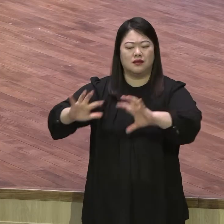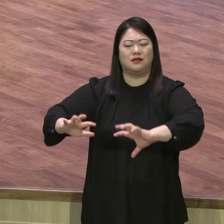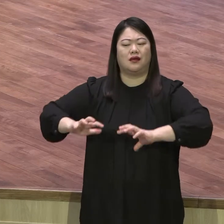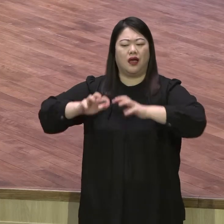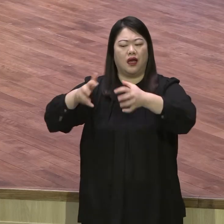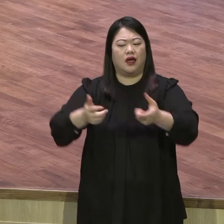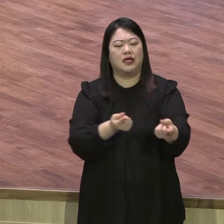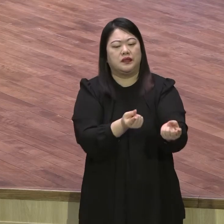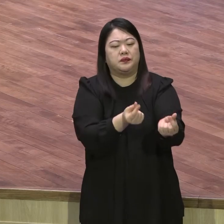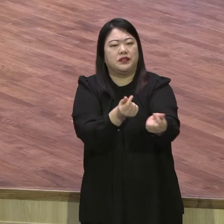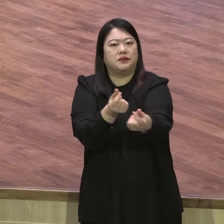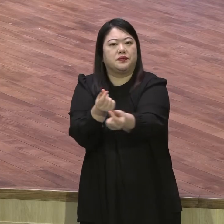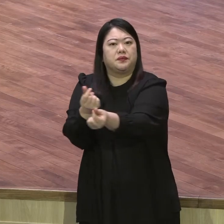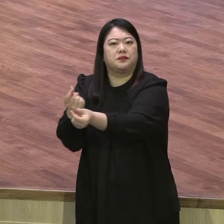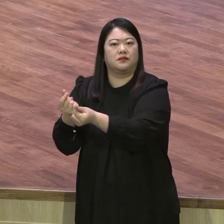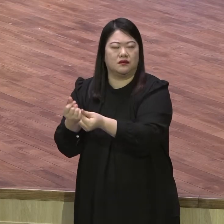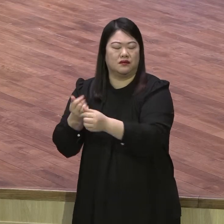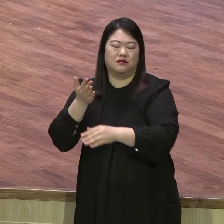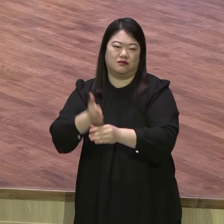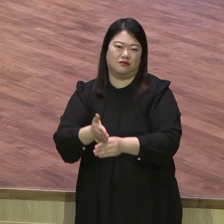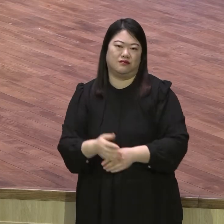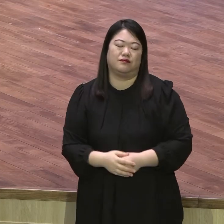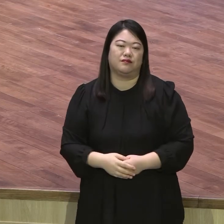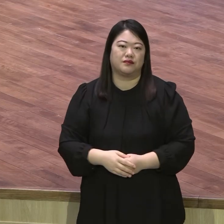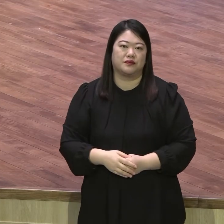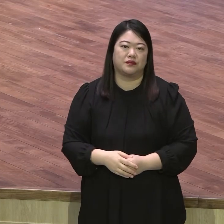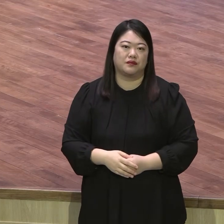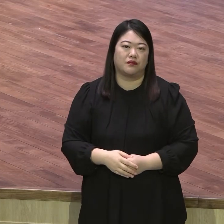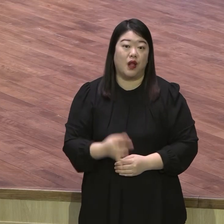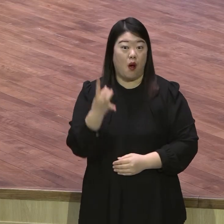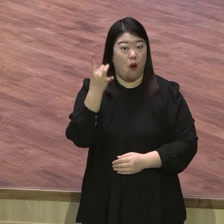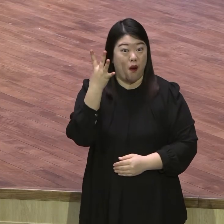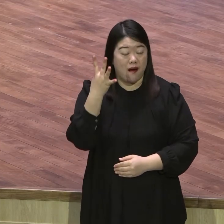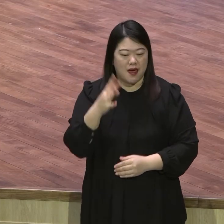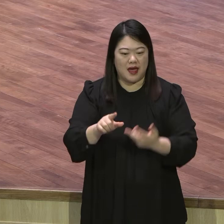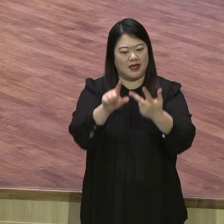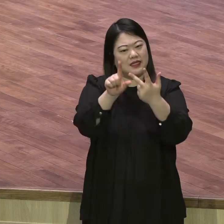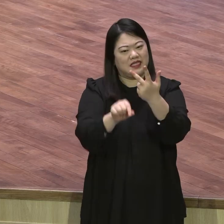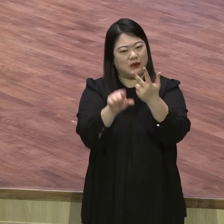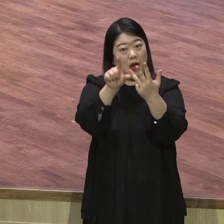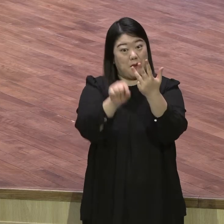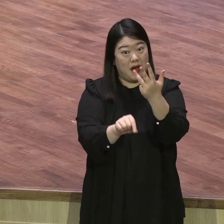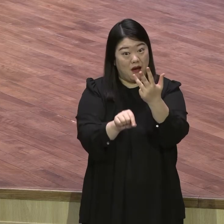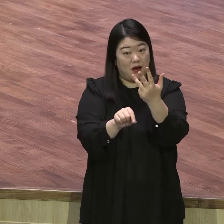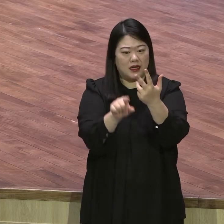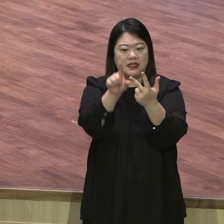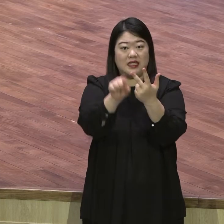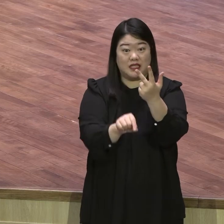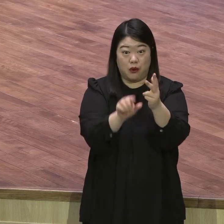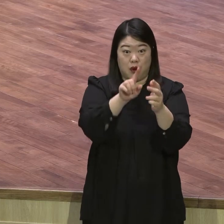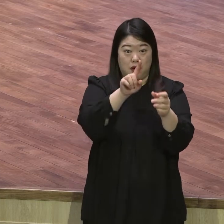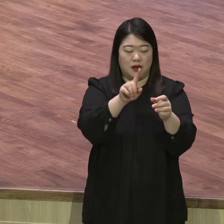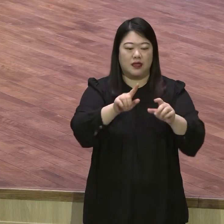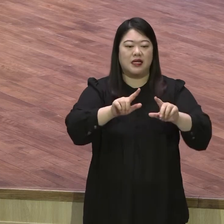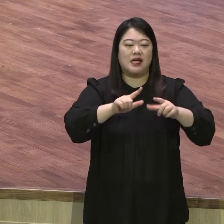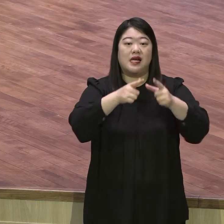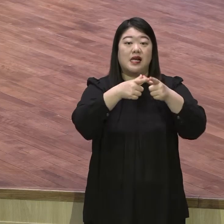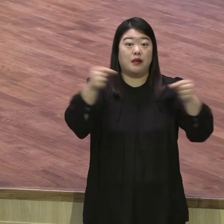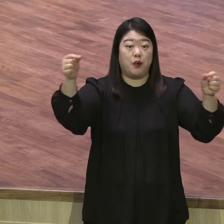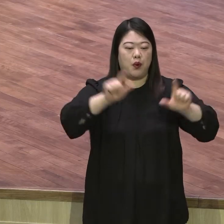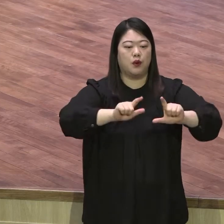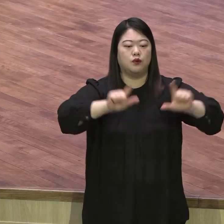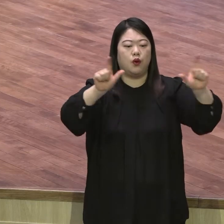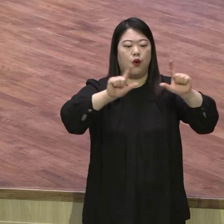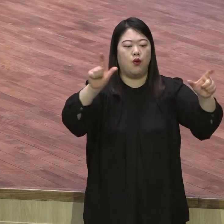그렇게 우리가 알고 있습니다. 올여름에 진행 예정이었던 도쿄올림픽도 그렇게 연기가